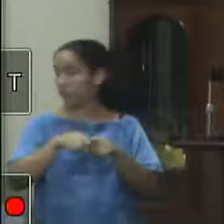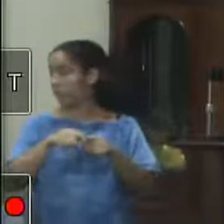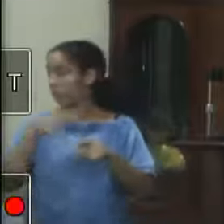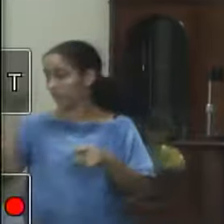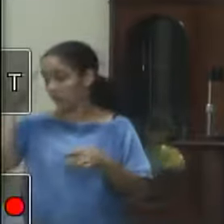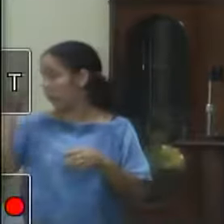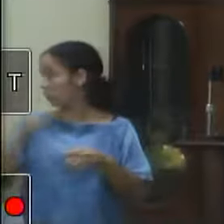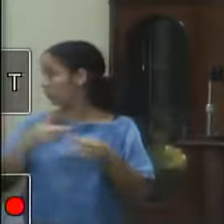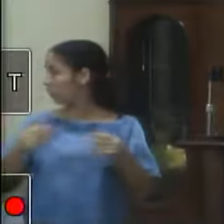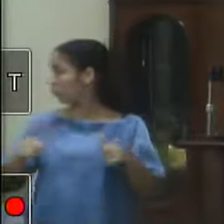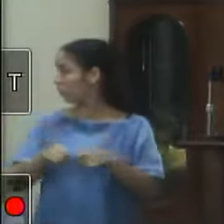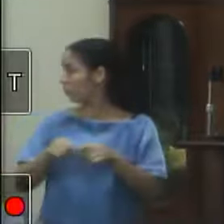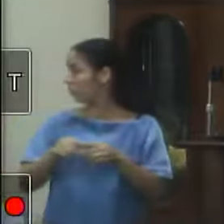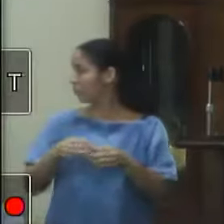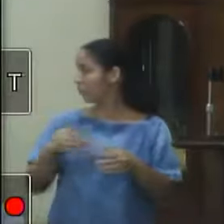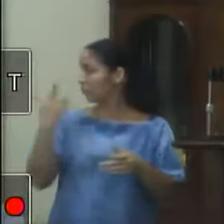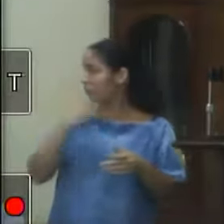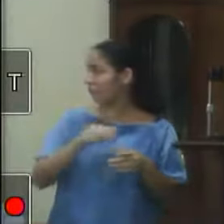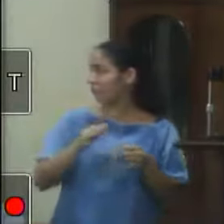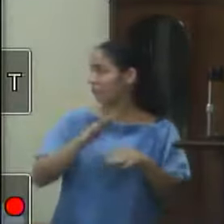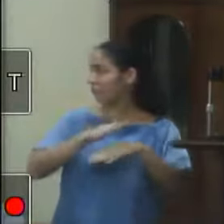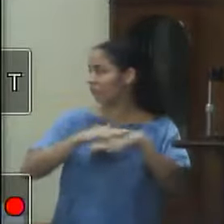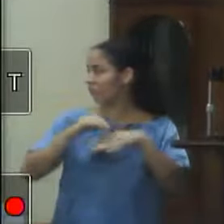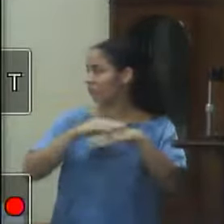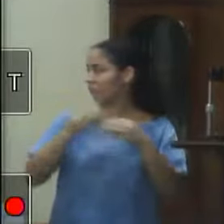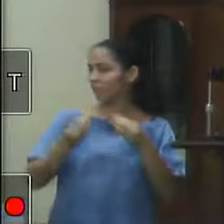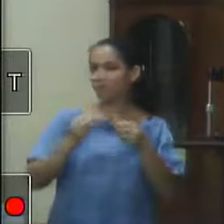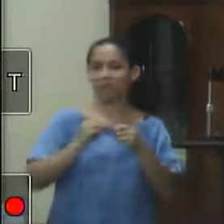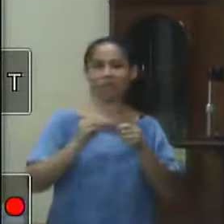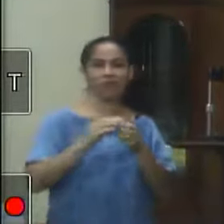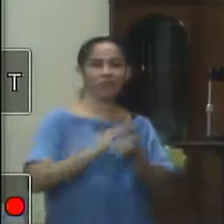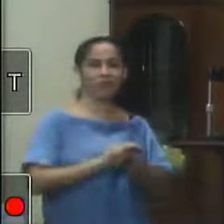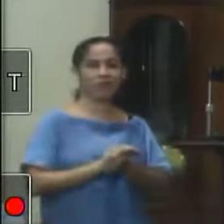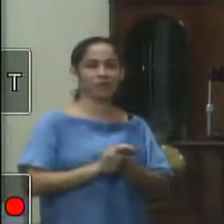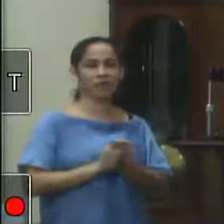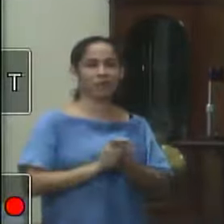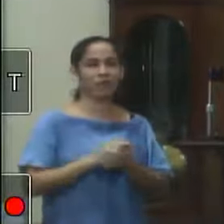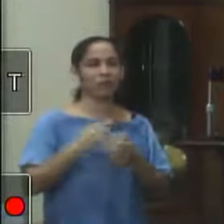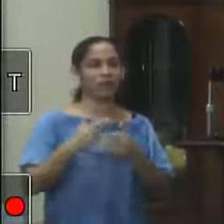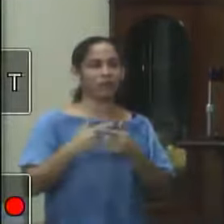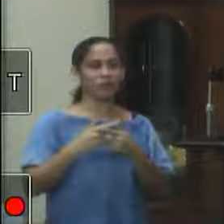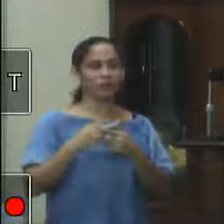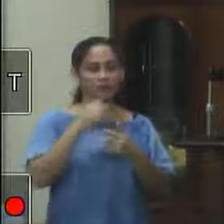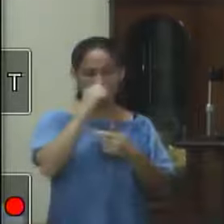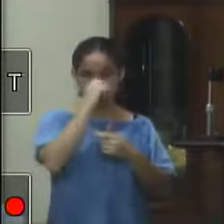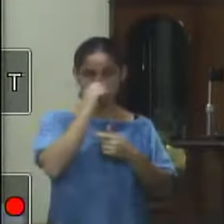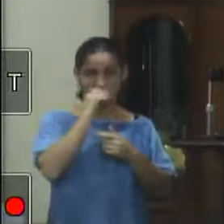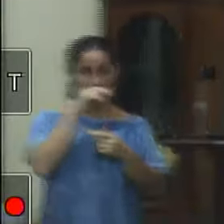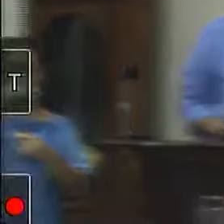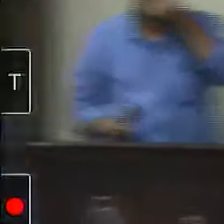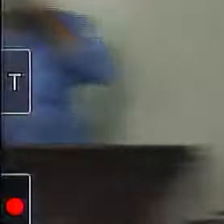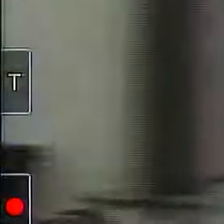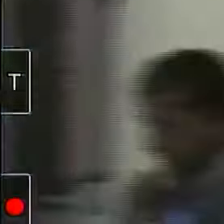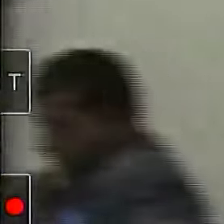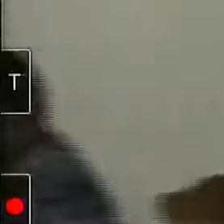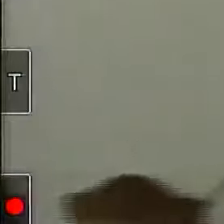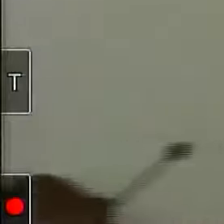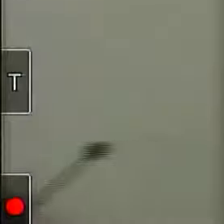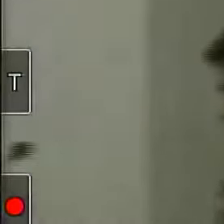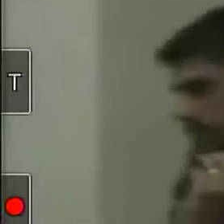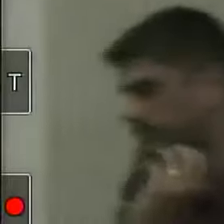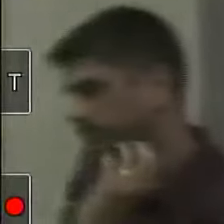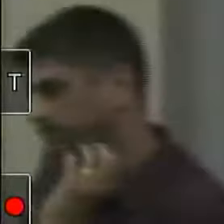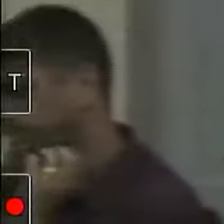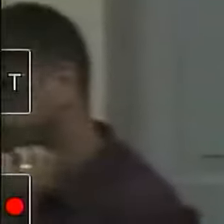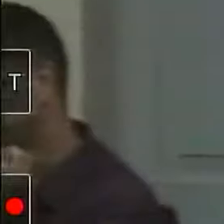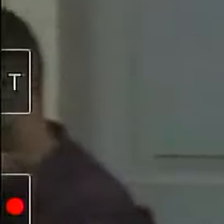aqui devemos avaliar com muito carinho, porque, Marcelo, concedo perfeitamente. De uma parte, vereador. Obrigado, eu já